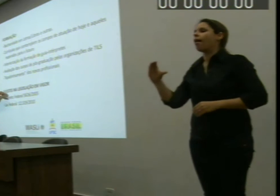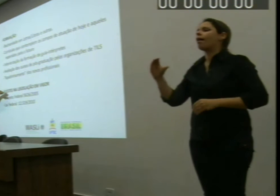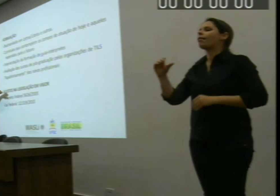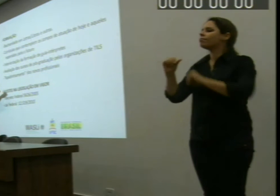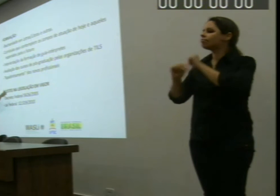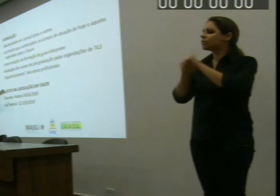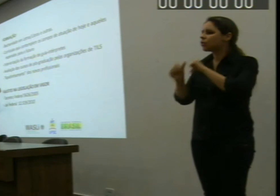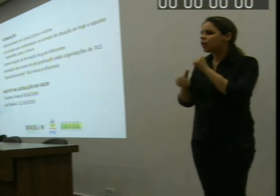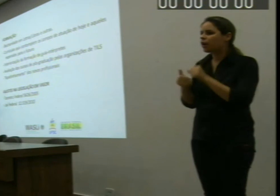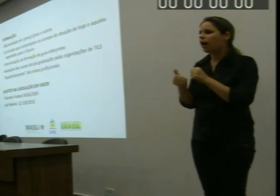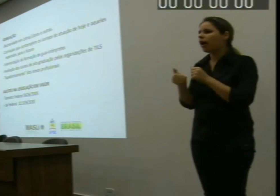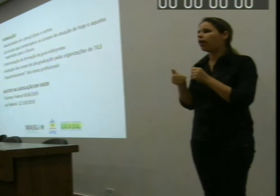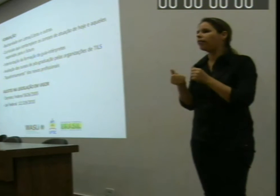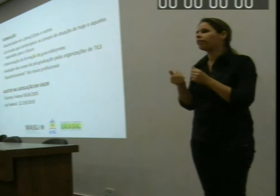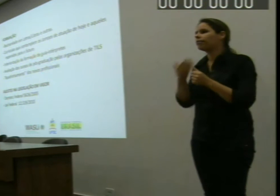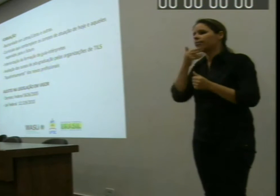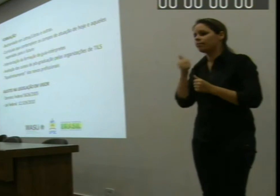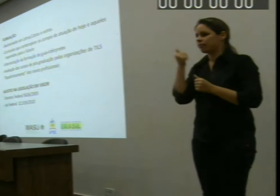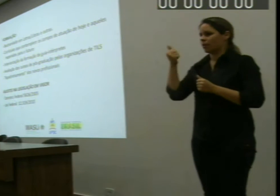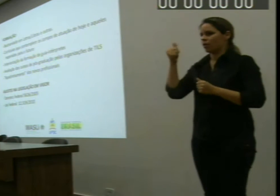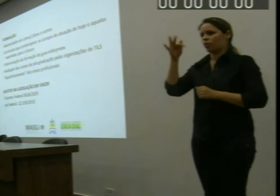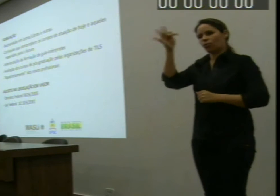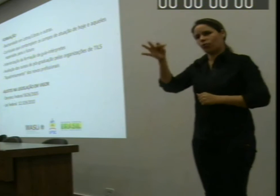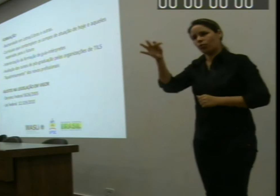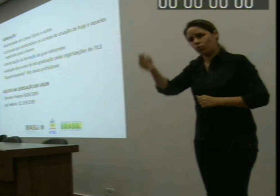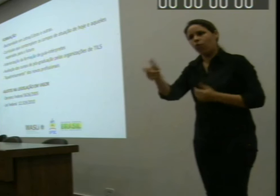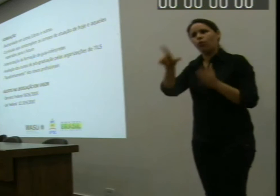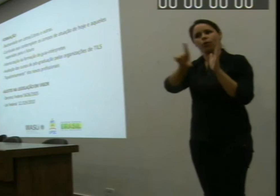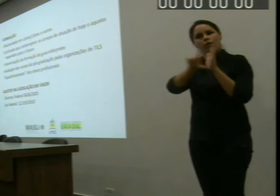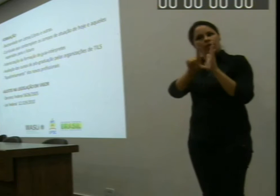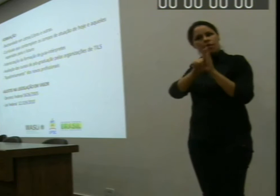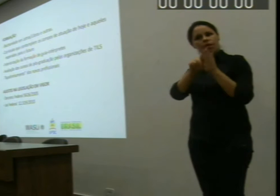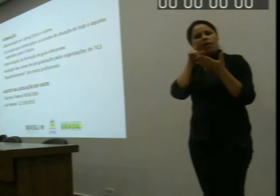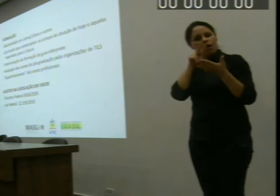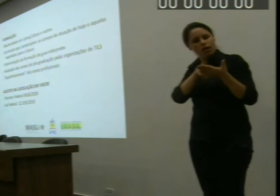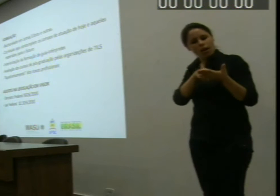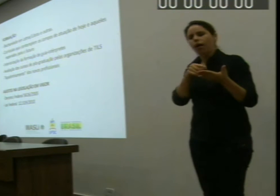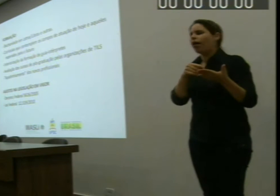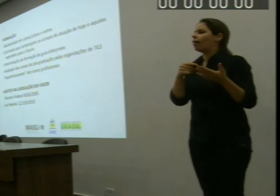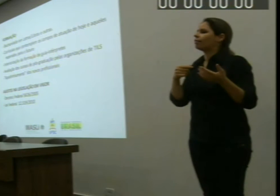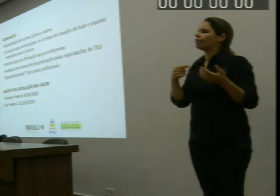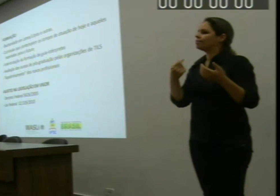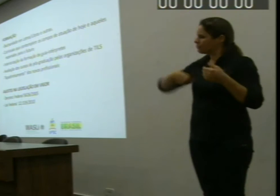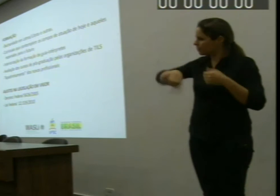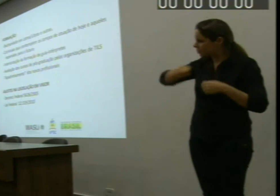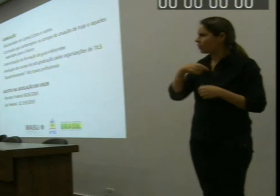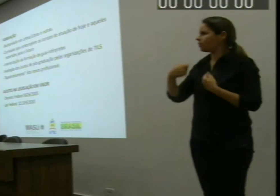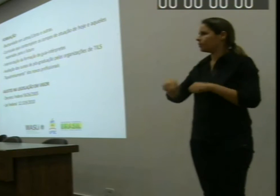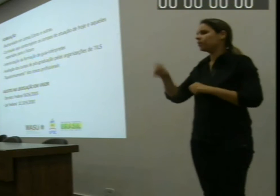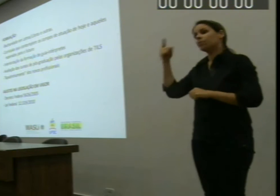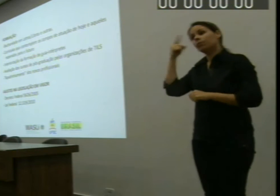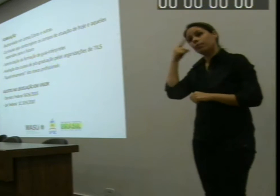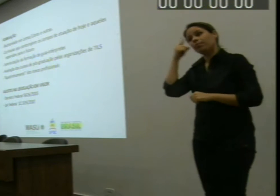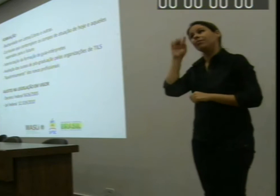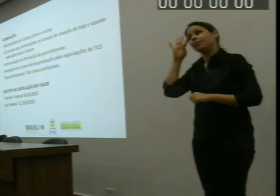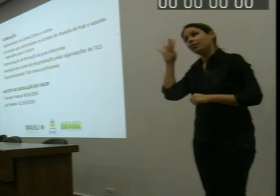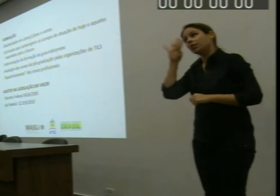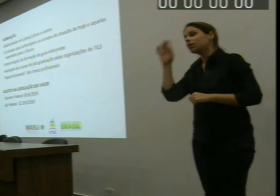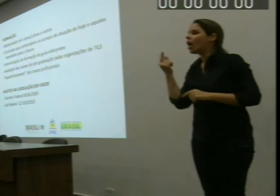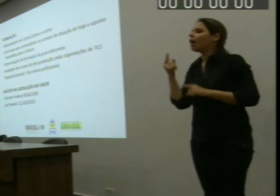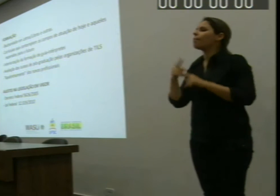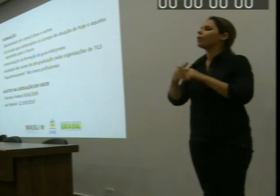né então a gente precisa pensar nisso também a gente não pode simplesmente aceitar as coisas como elas estão e ficar esperando os problemas